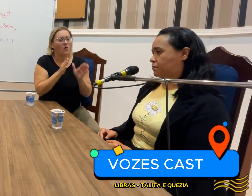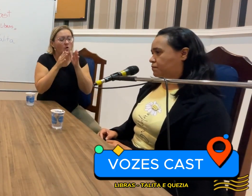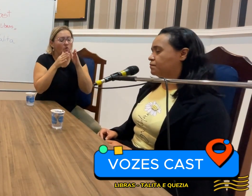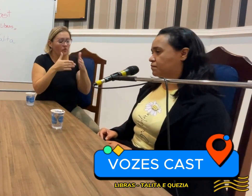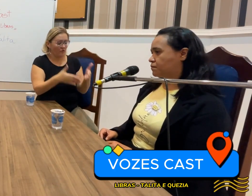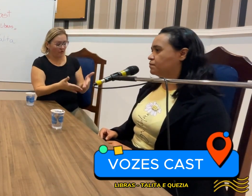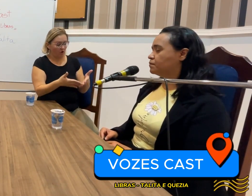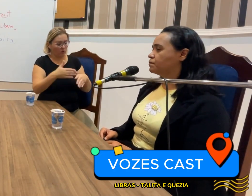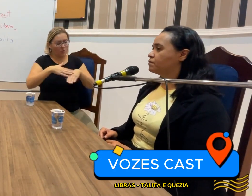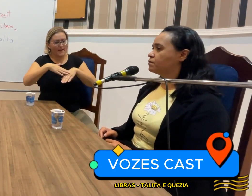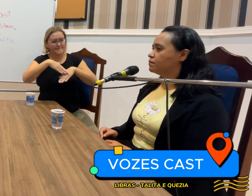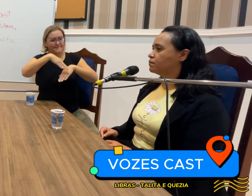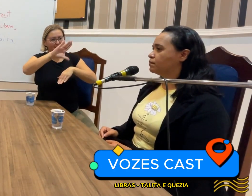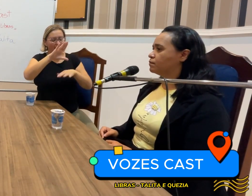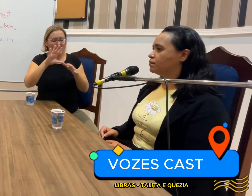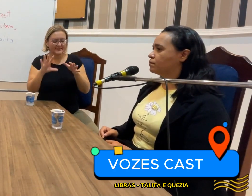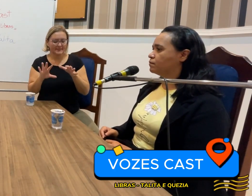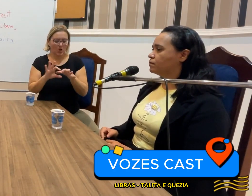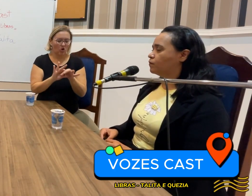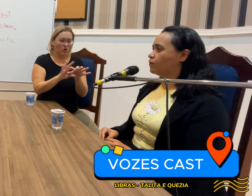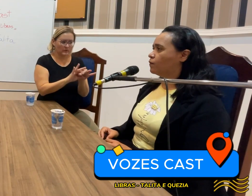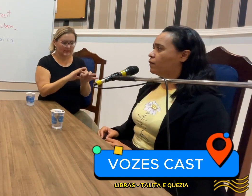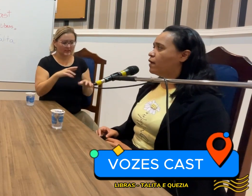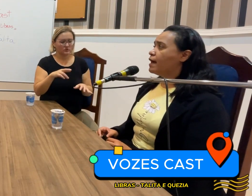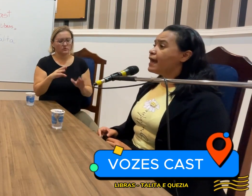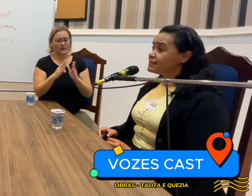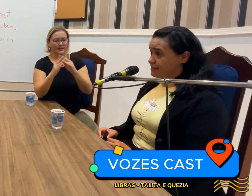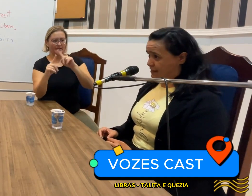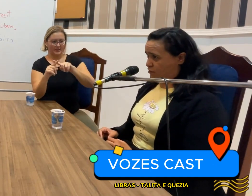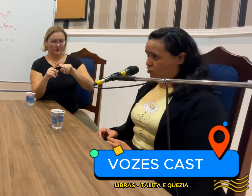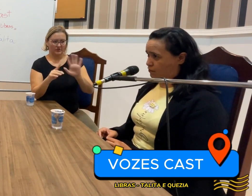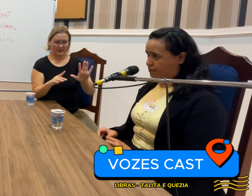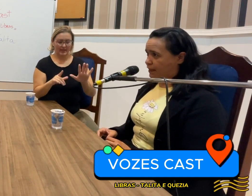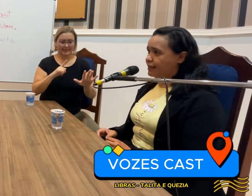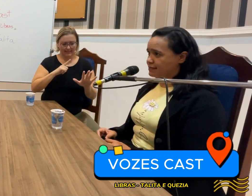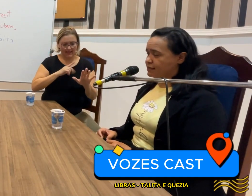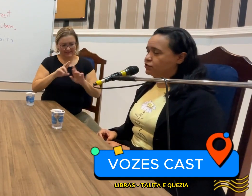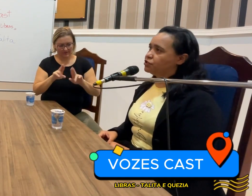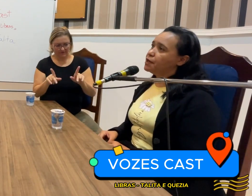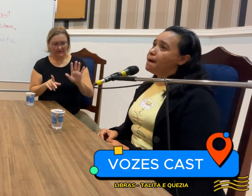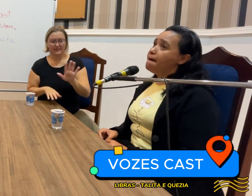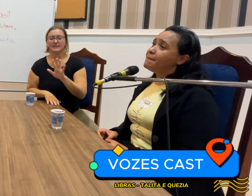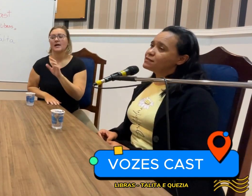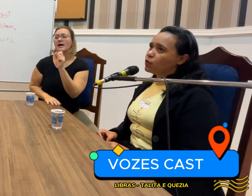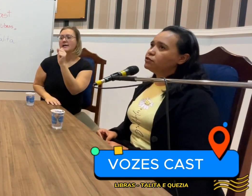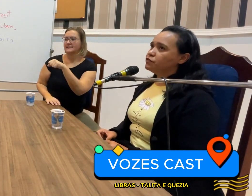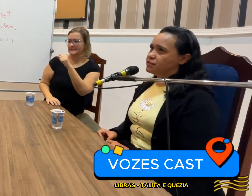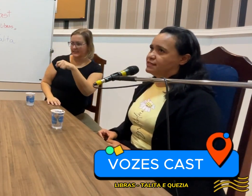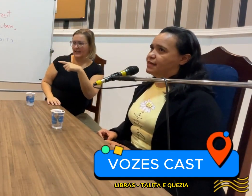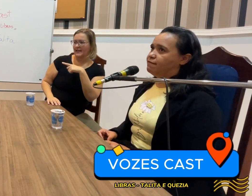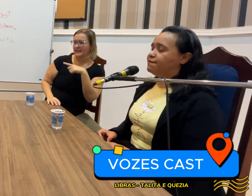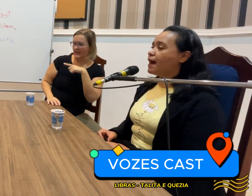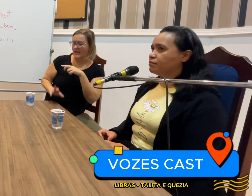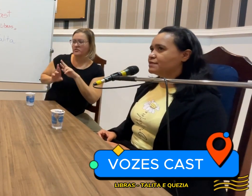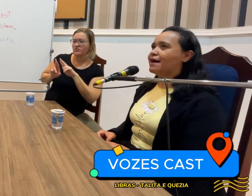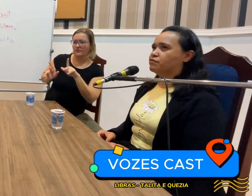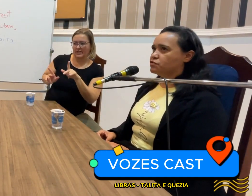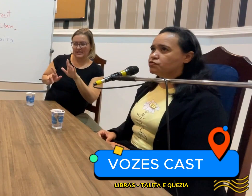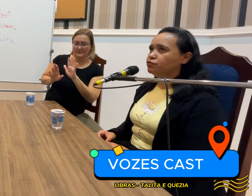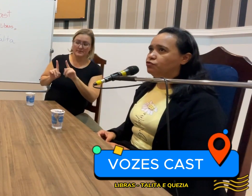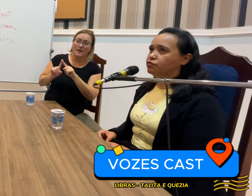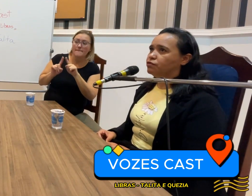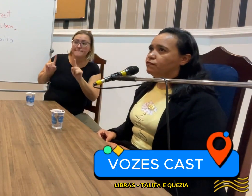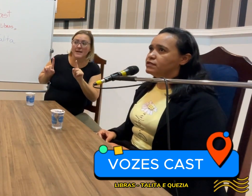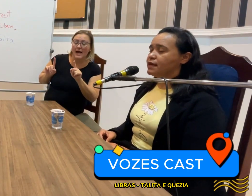na igreja e a questão do cotidiano, do dia a dia? Existe. Mas quando você vai buscar